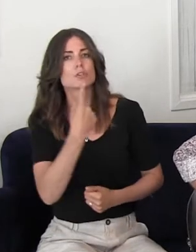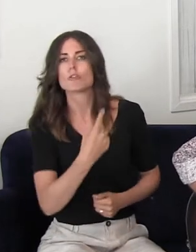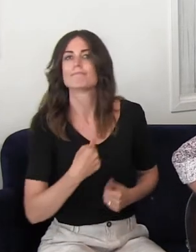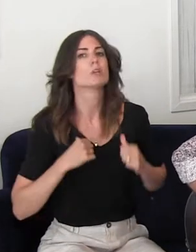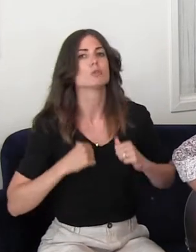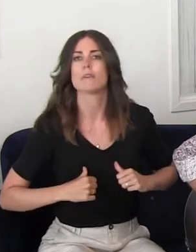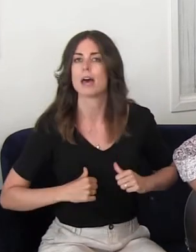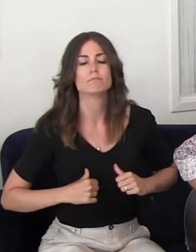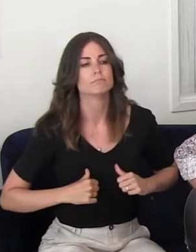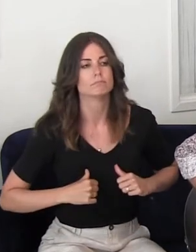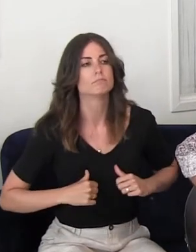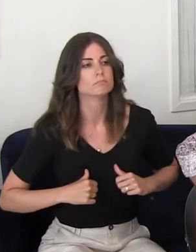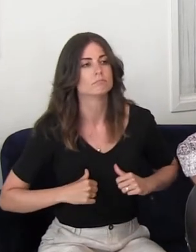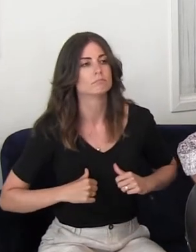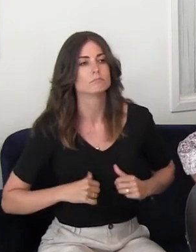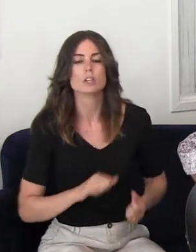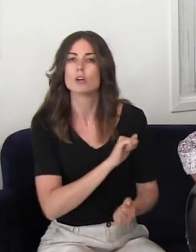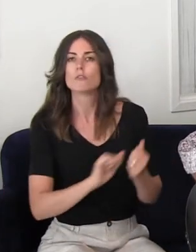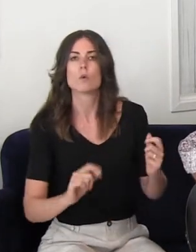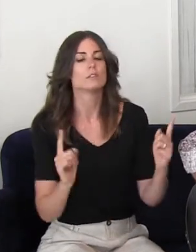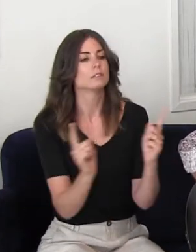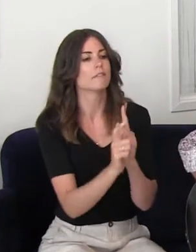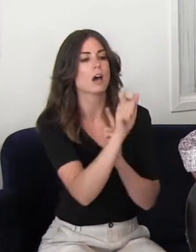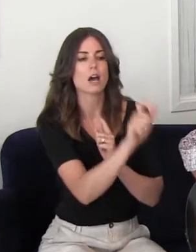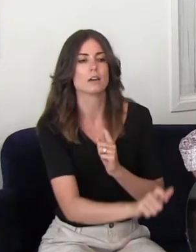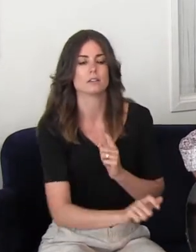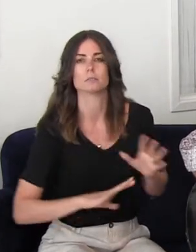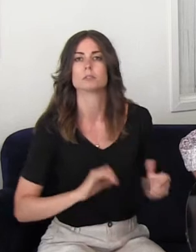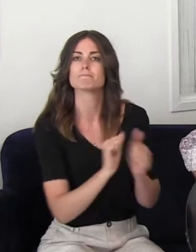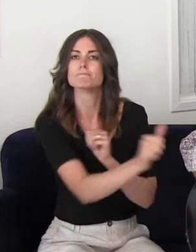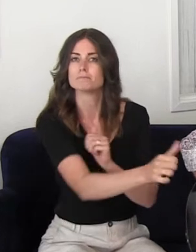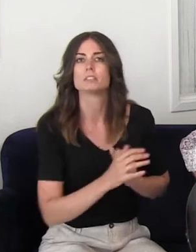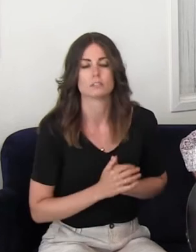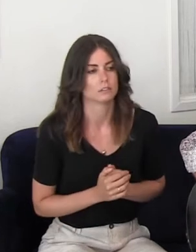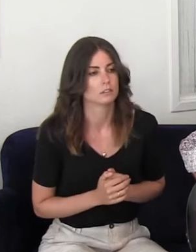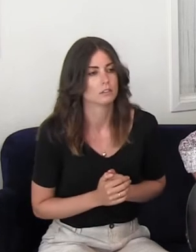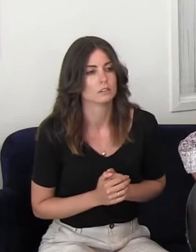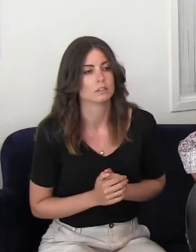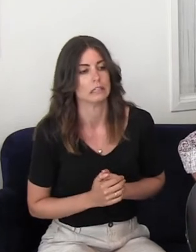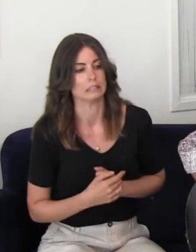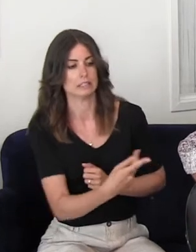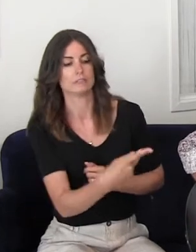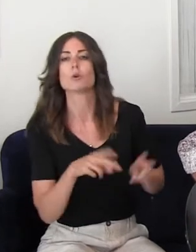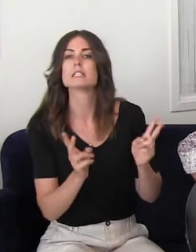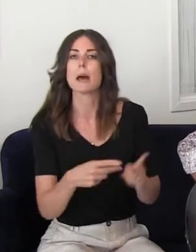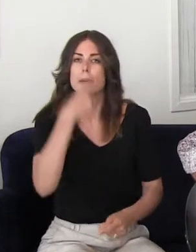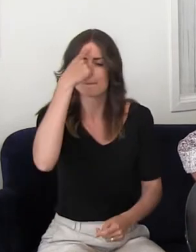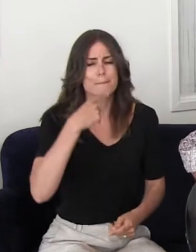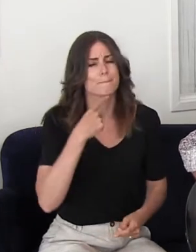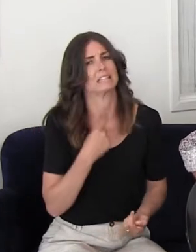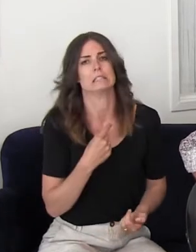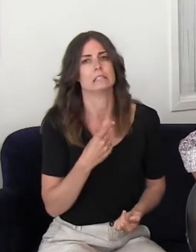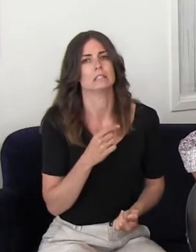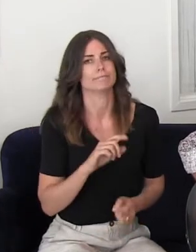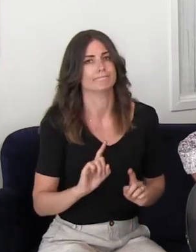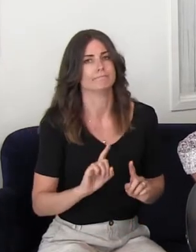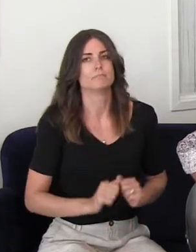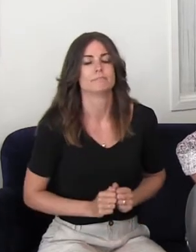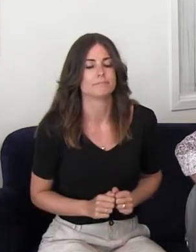tyvärr: håll fingrarna från en dam med son och sky henne som pest. För du och hon har samma far och då blir